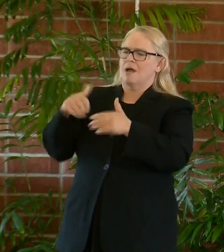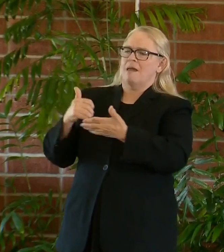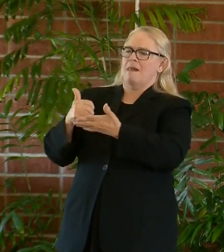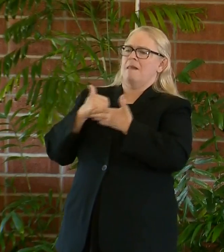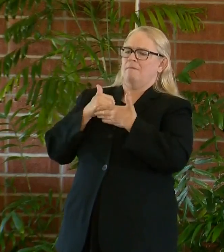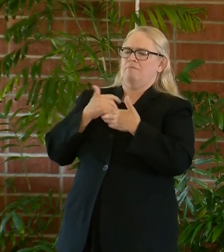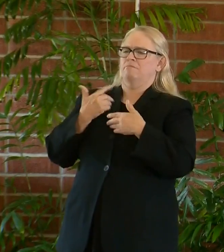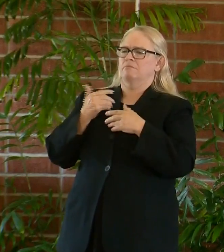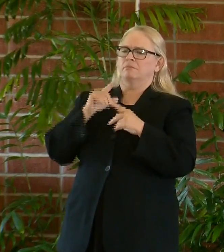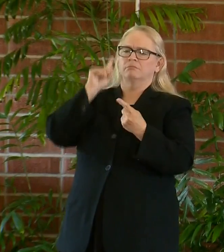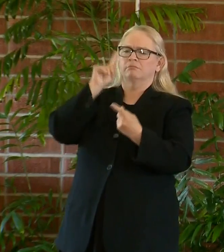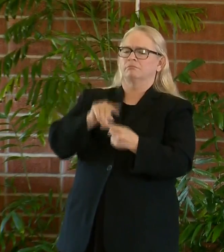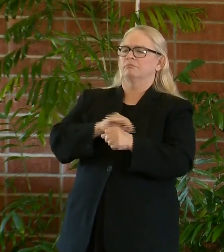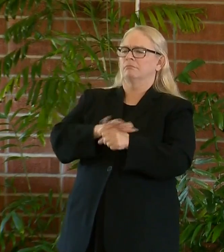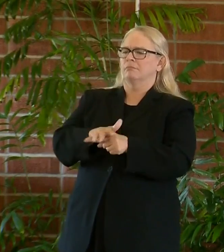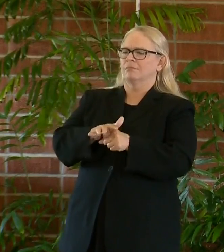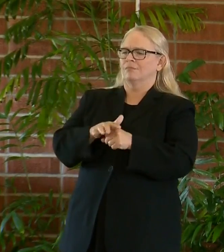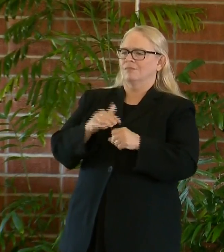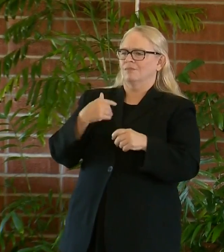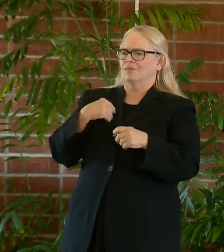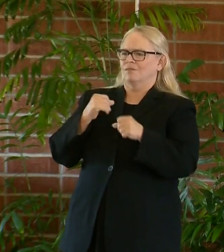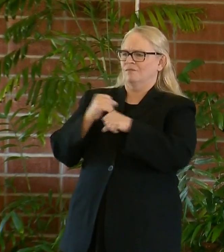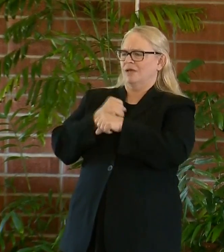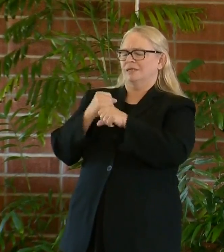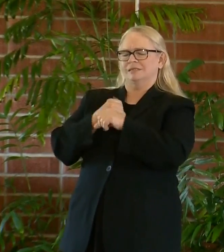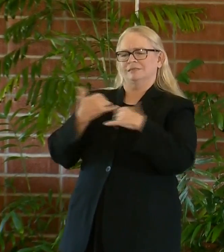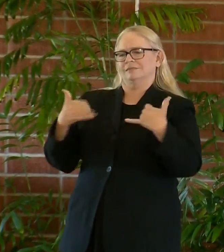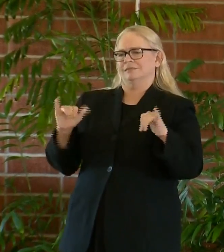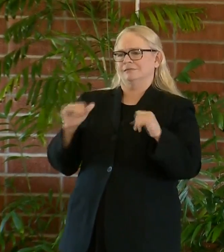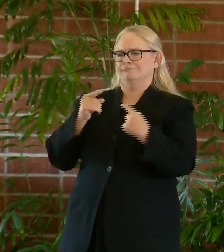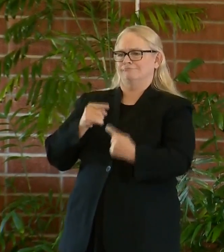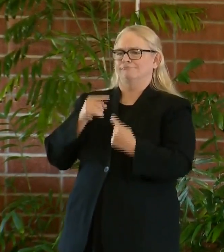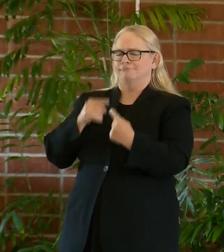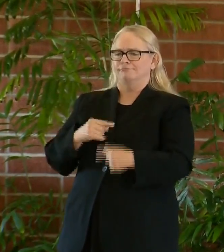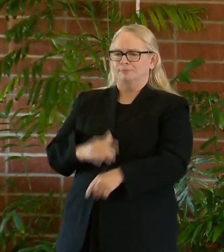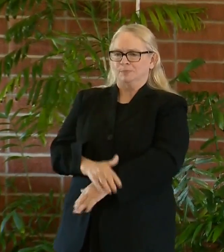our battle against COVID across California. Dr. Chavez?